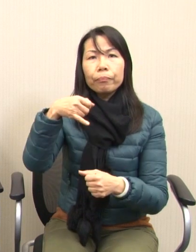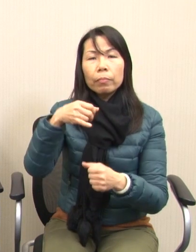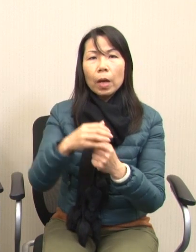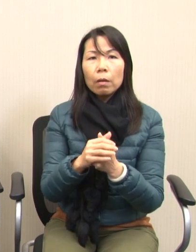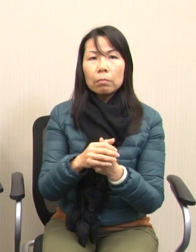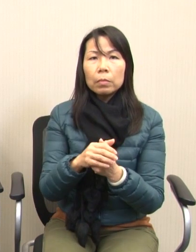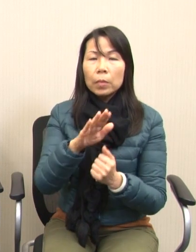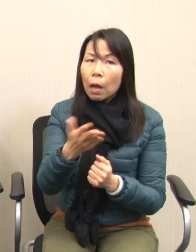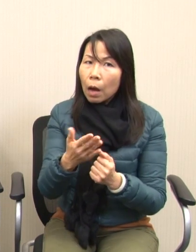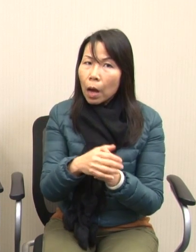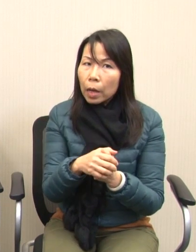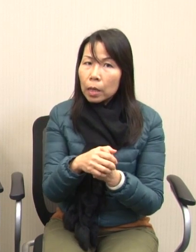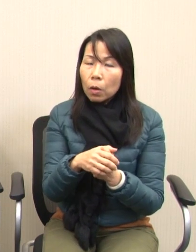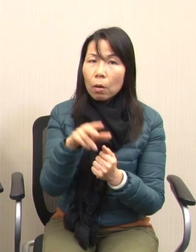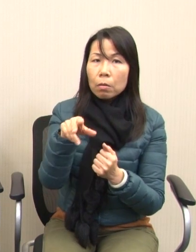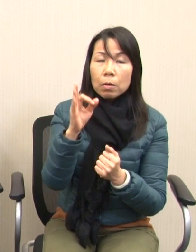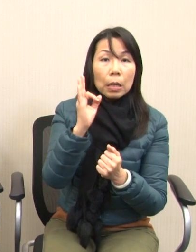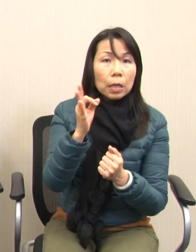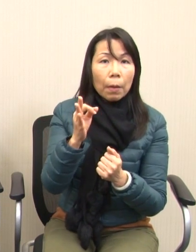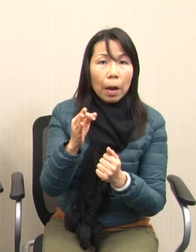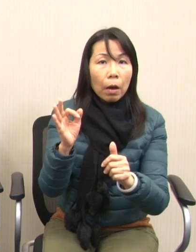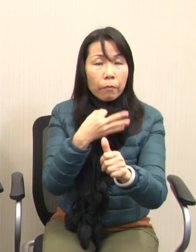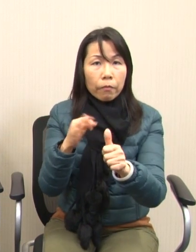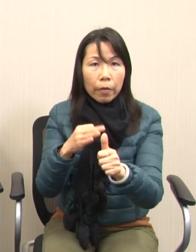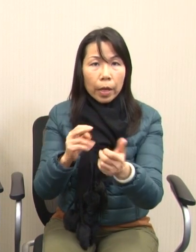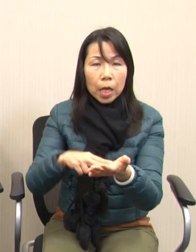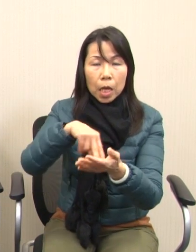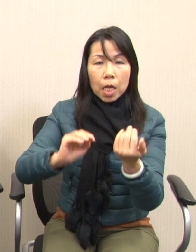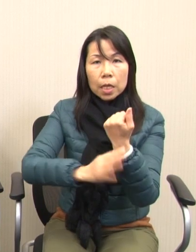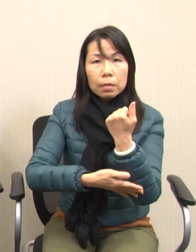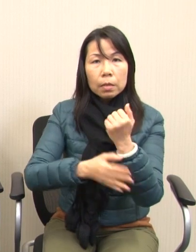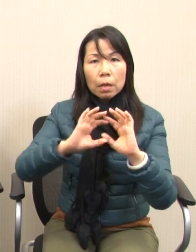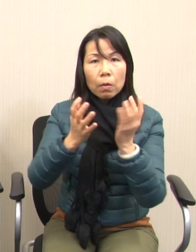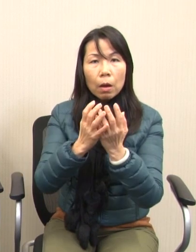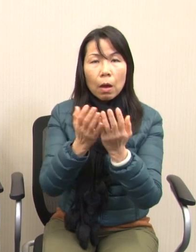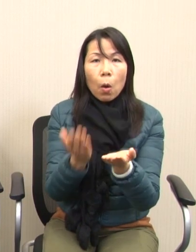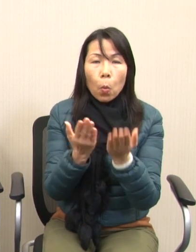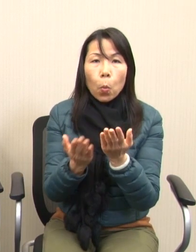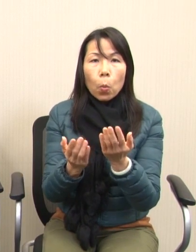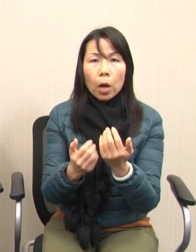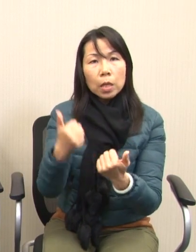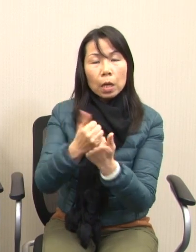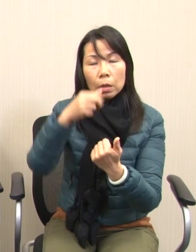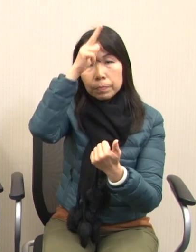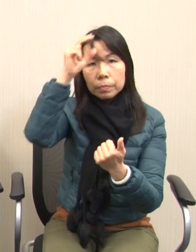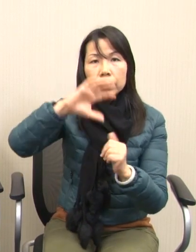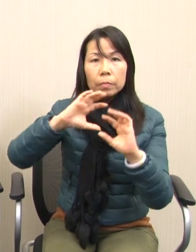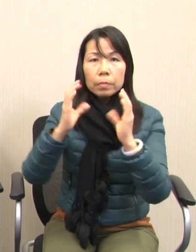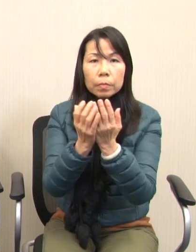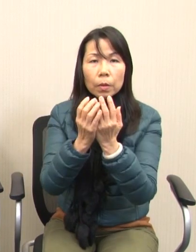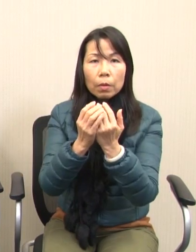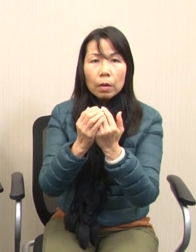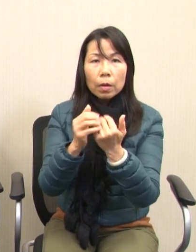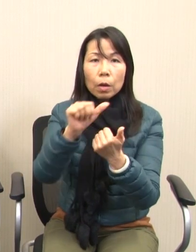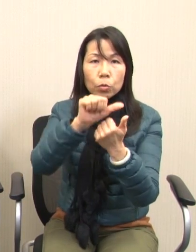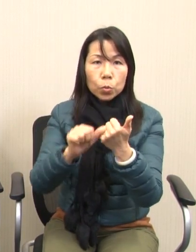說那300多位即是非建制或者泛民候選人，我不知道有沒有他會不會看這個節目？ 選委， 選委咧，